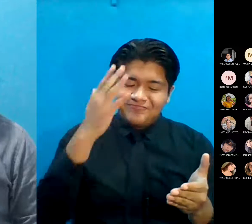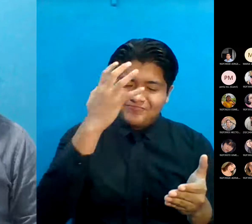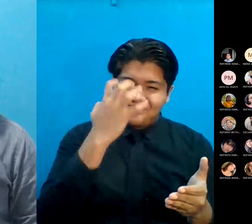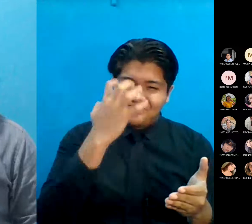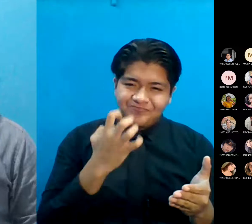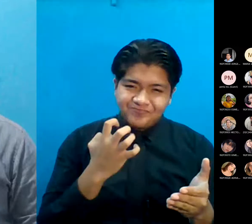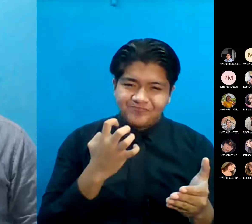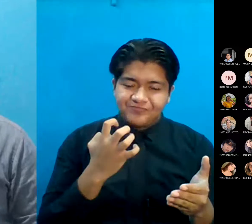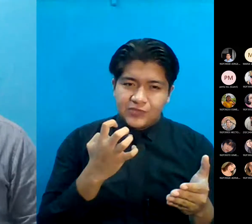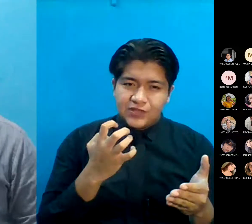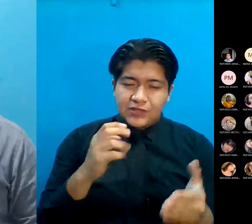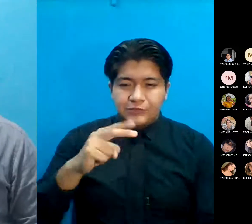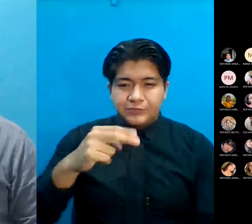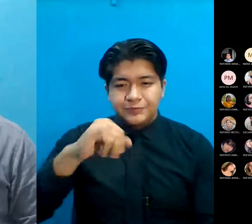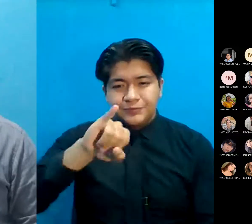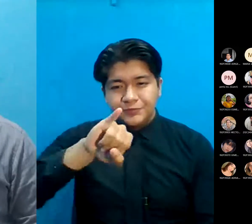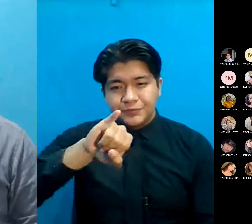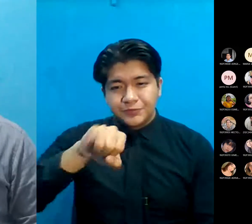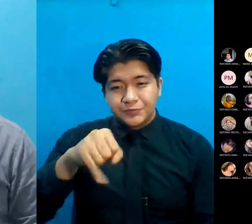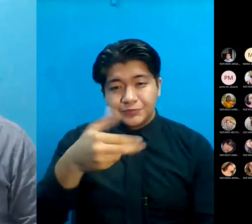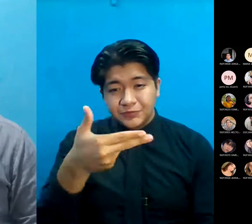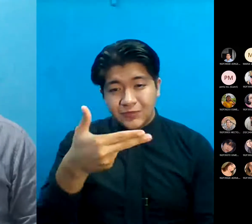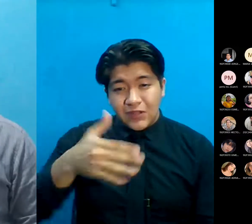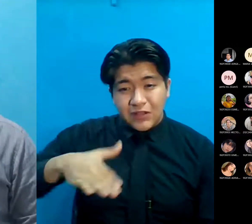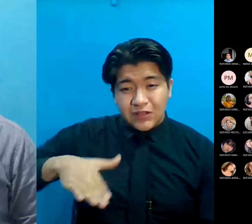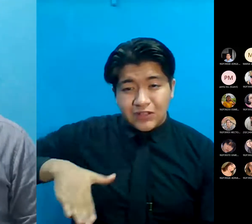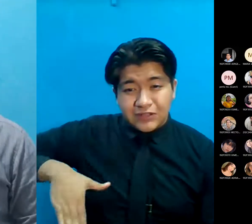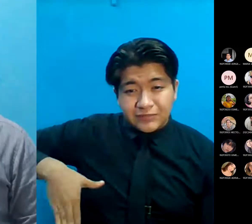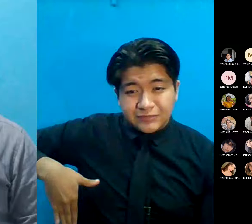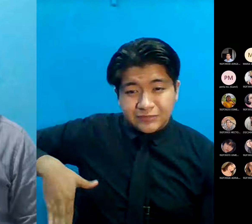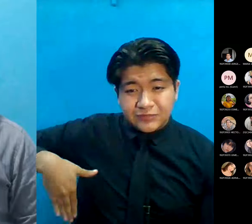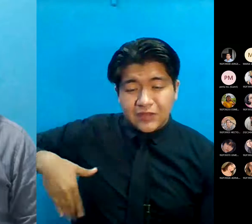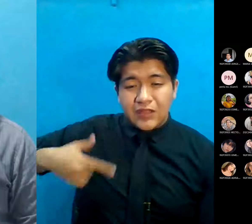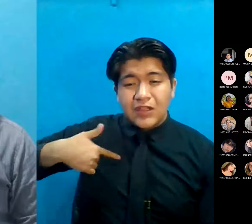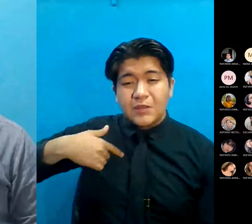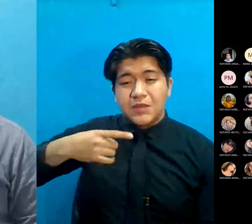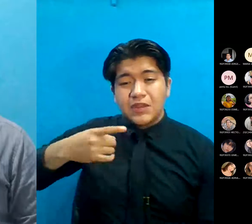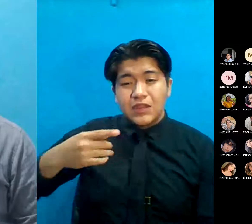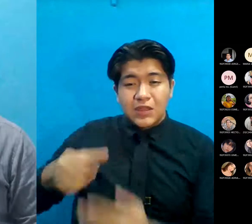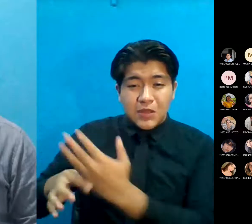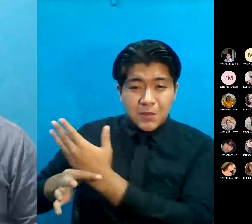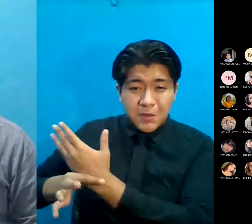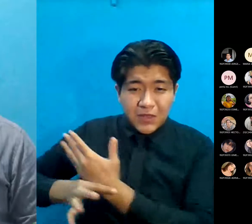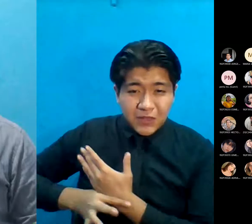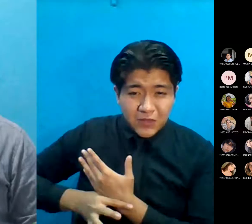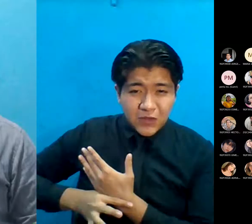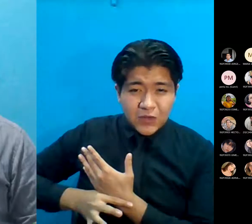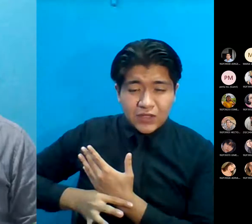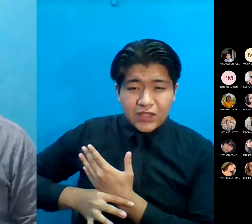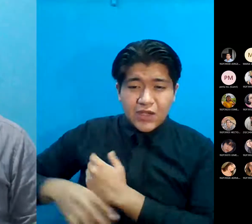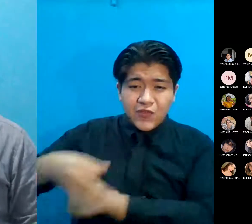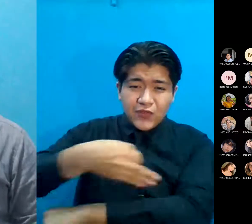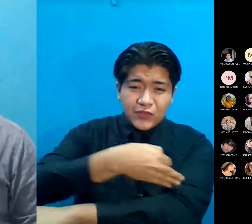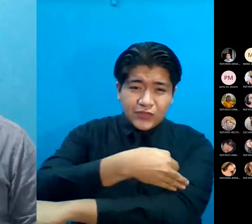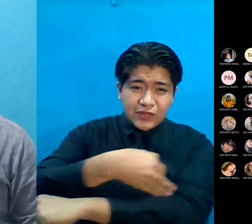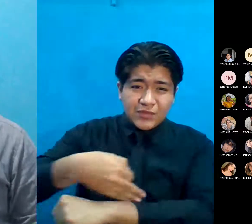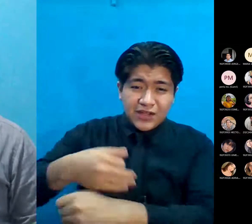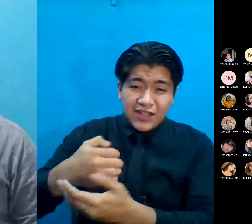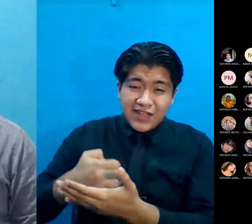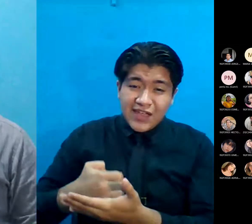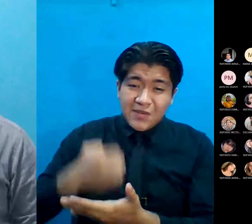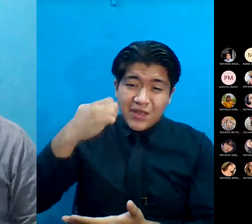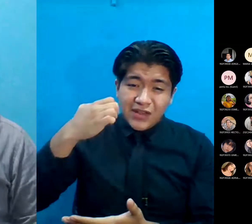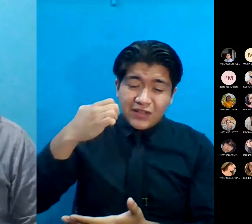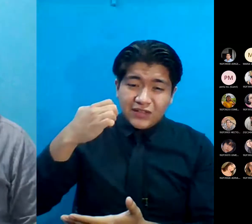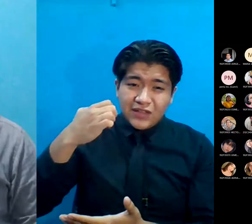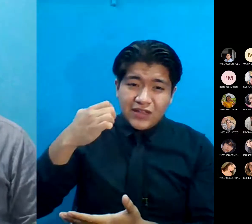José Héctor me acaba de decir que tuvo una emergencia familiar. Su